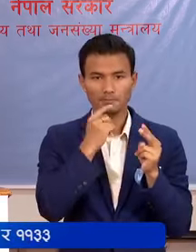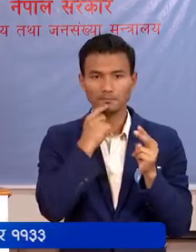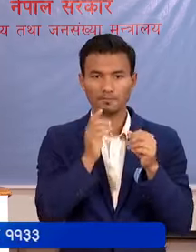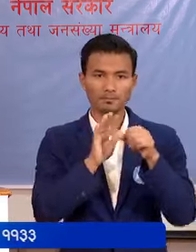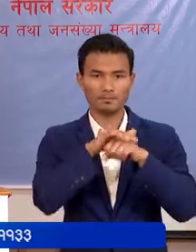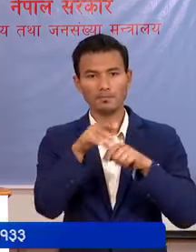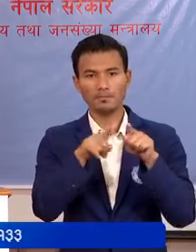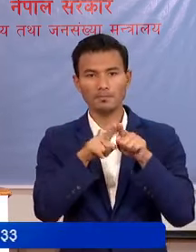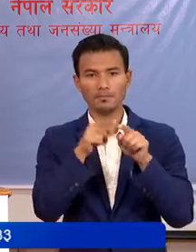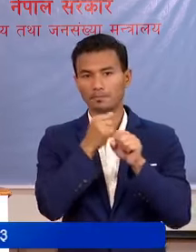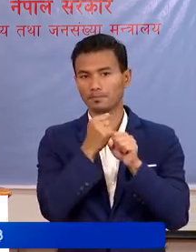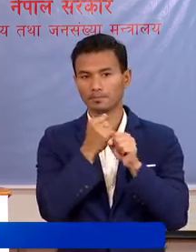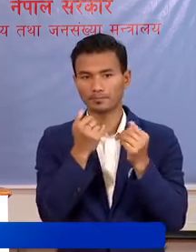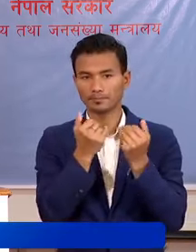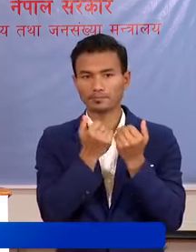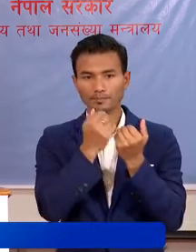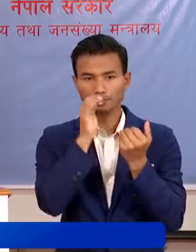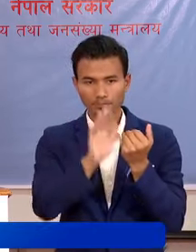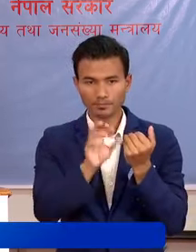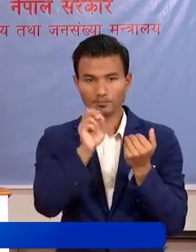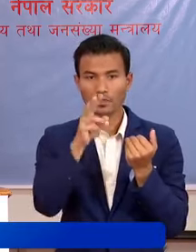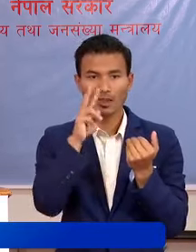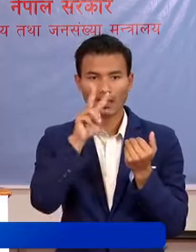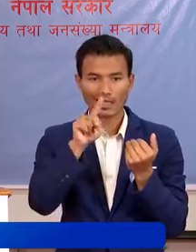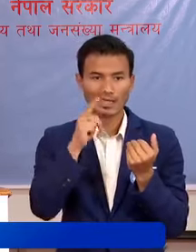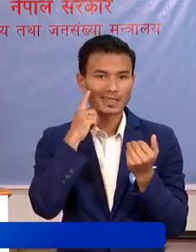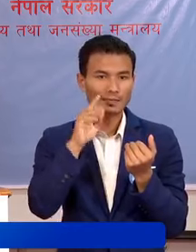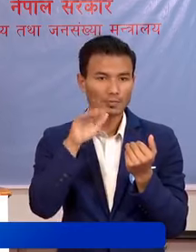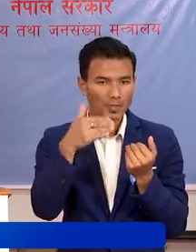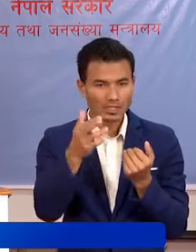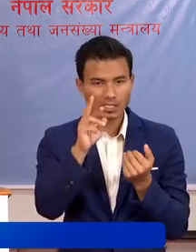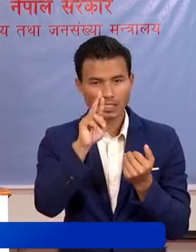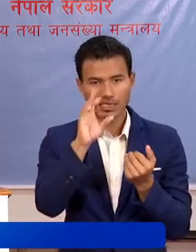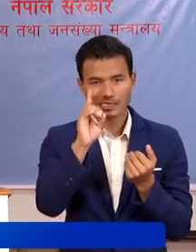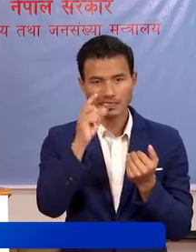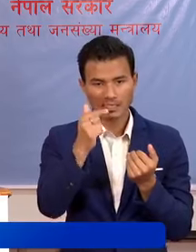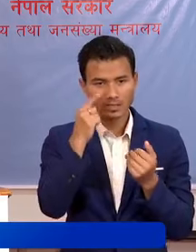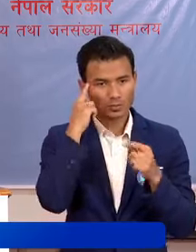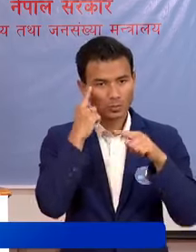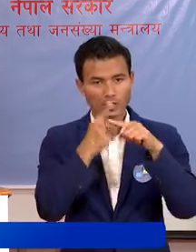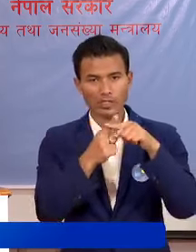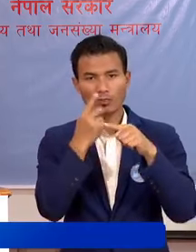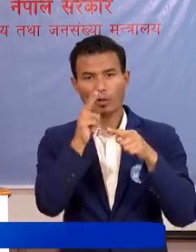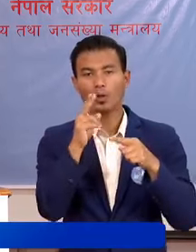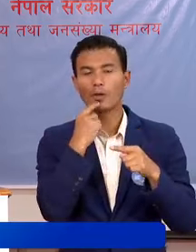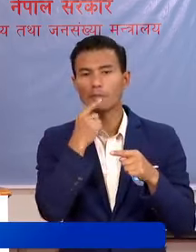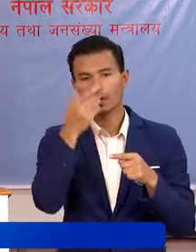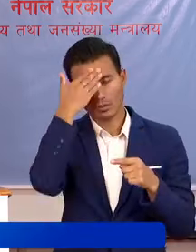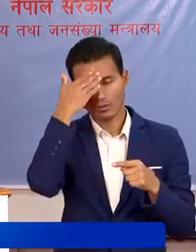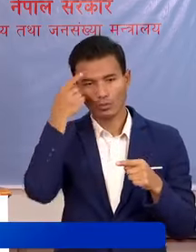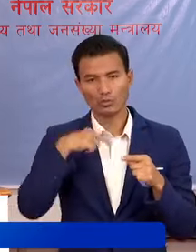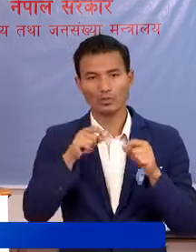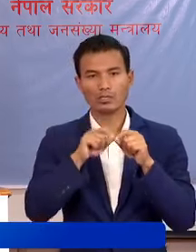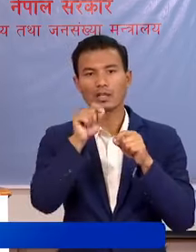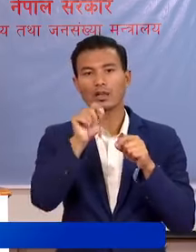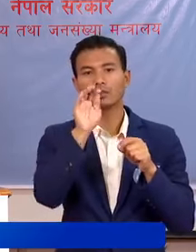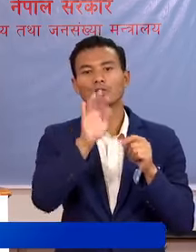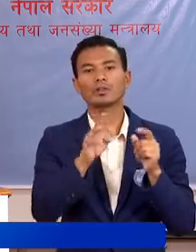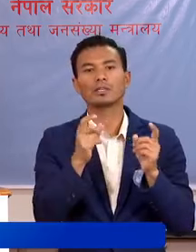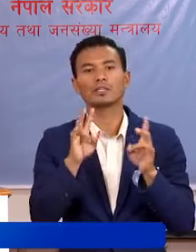पि पॉजेटिव आये वाने, येसमा रोग शार्ण सक्ति